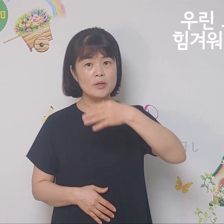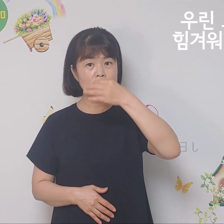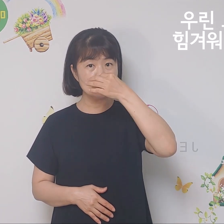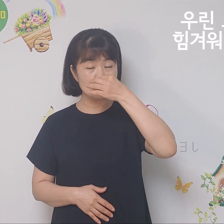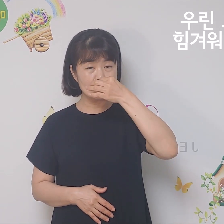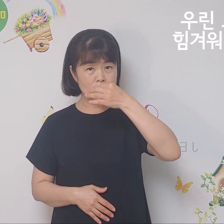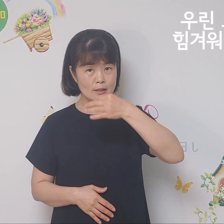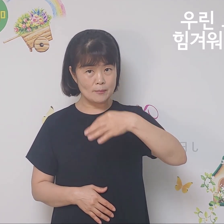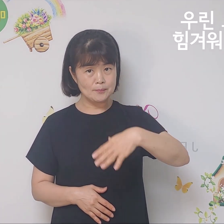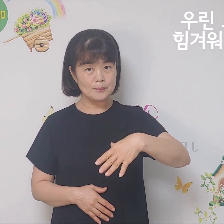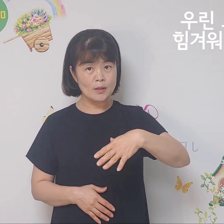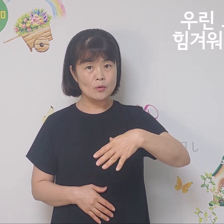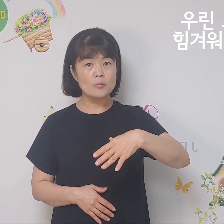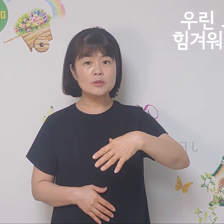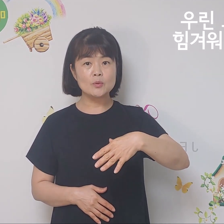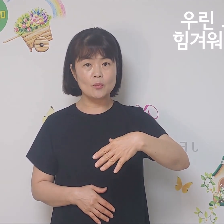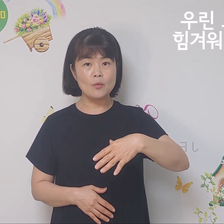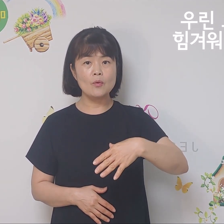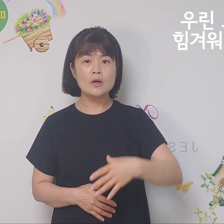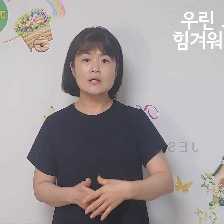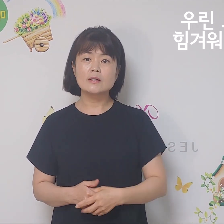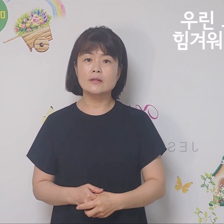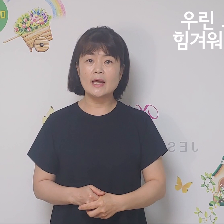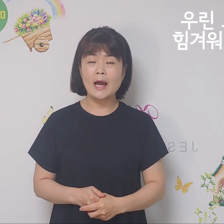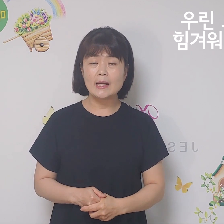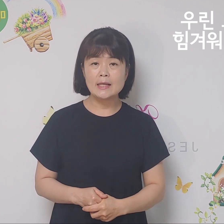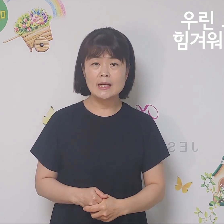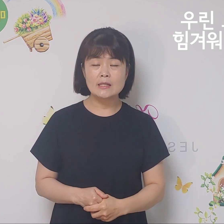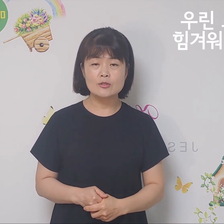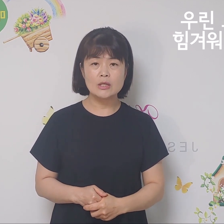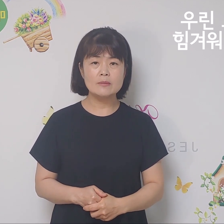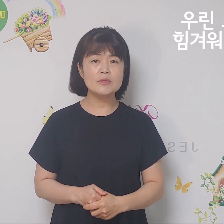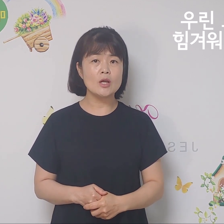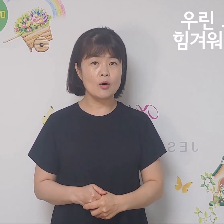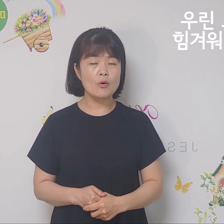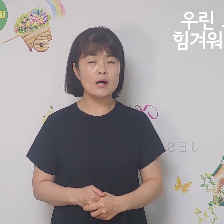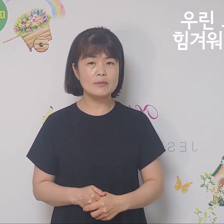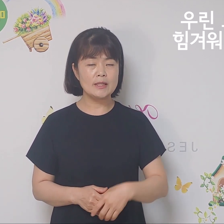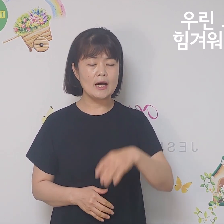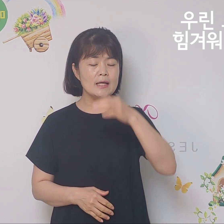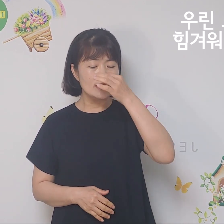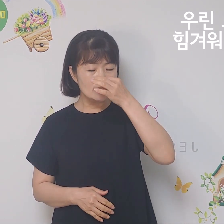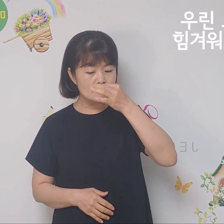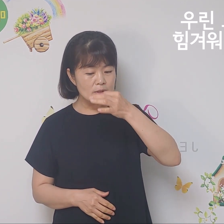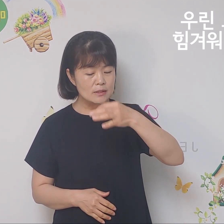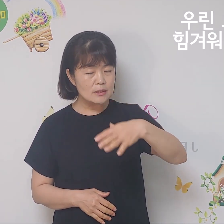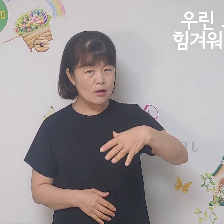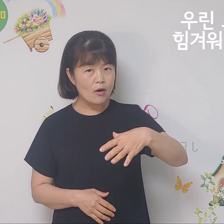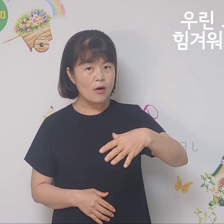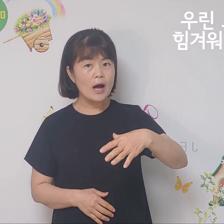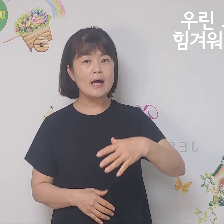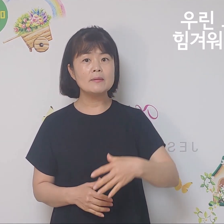코피를 쏟는 것처럼 코피 쏟고, 그런데 하다라는 힘겨워합니다. 힘들어